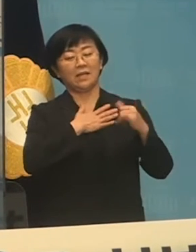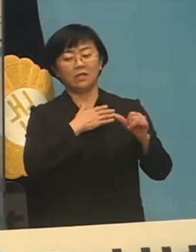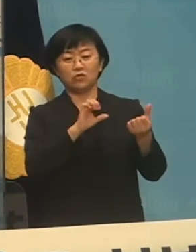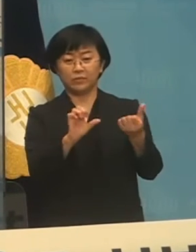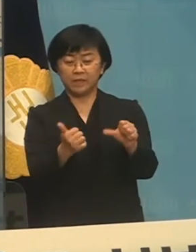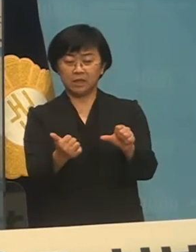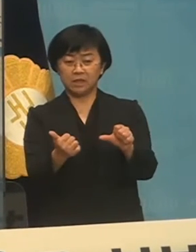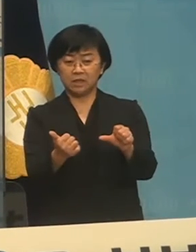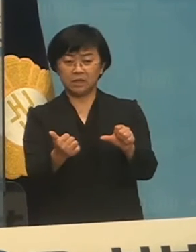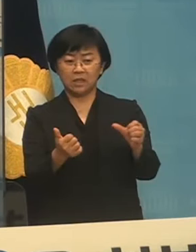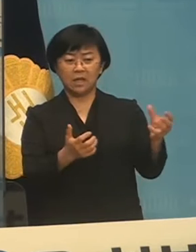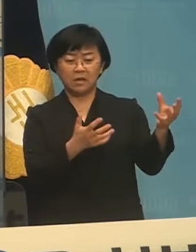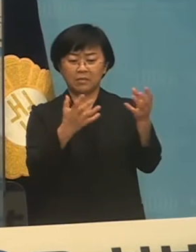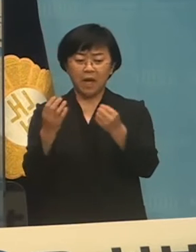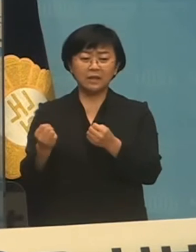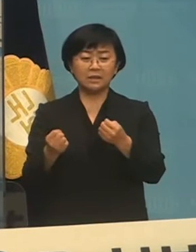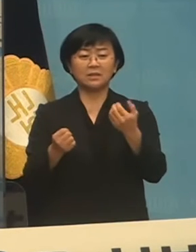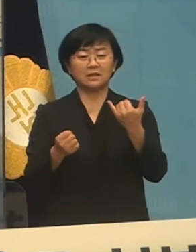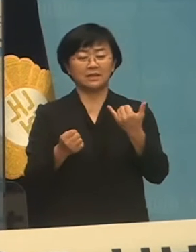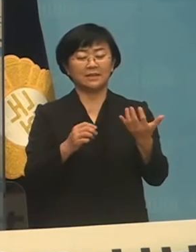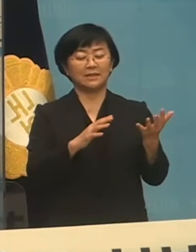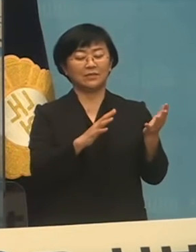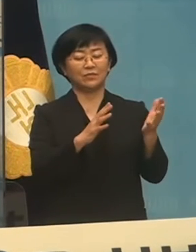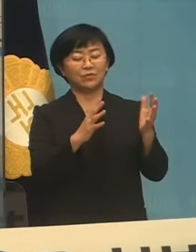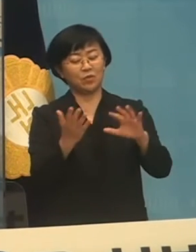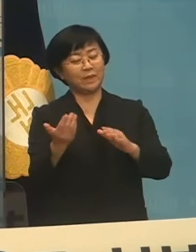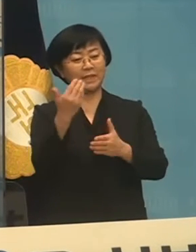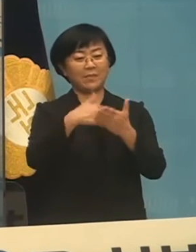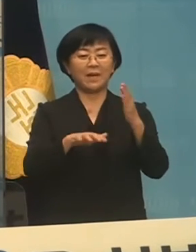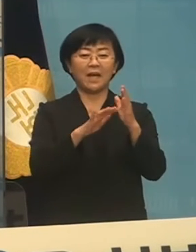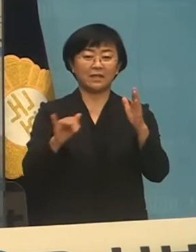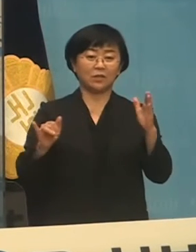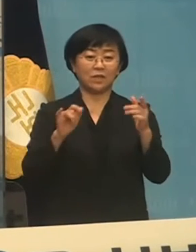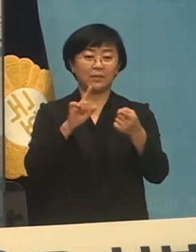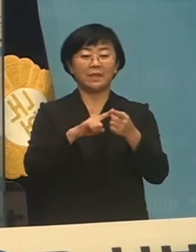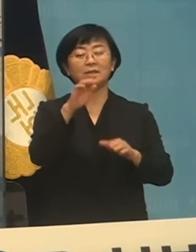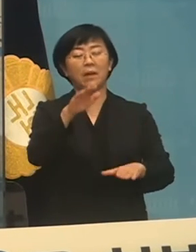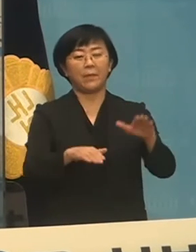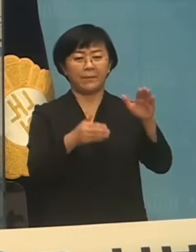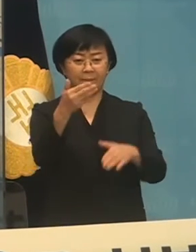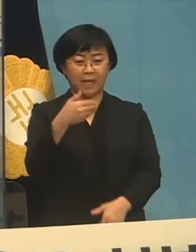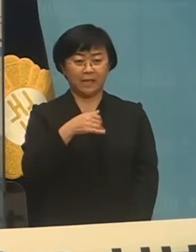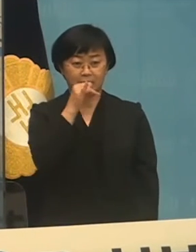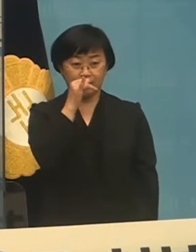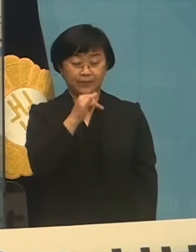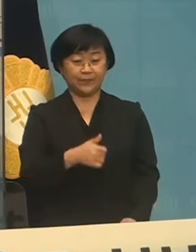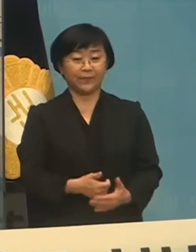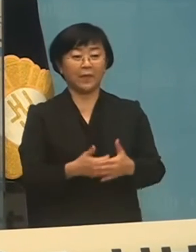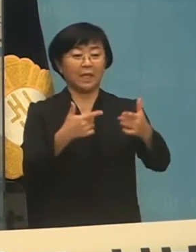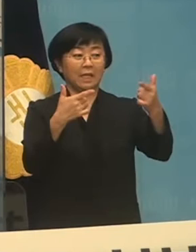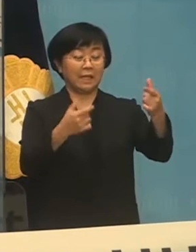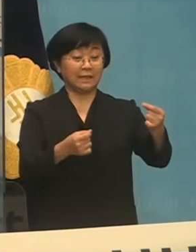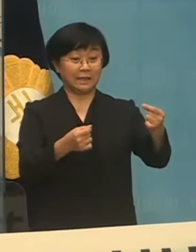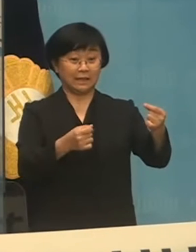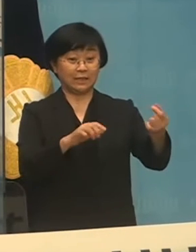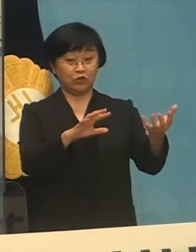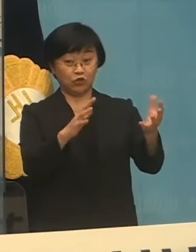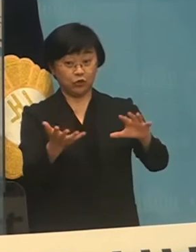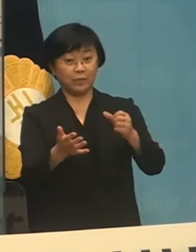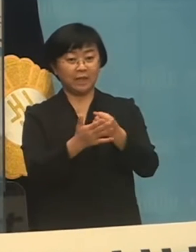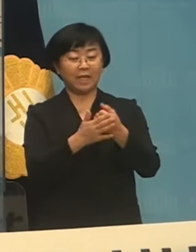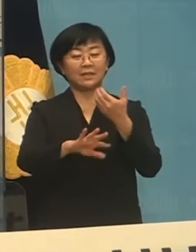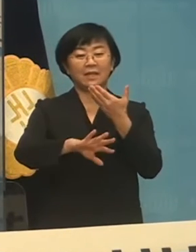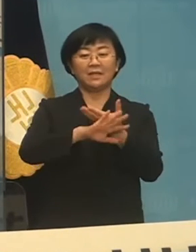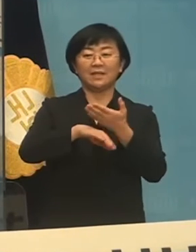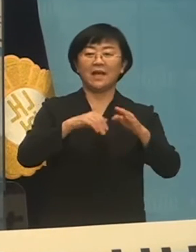죽음을 수많은 희생자 가족들의 부모, 형제, 자녀의 죽음을 차별했습니다. 같은 희생인데 다르게